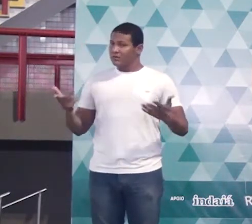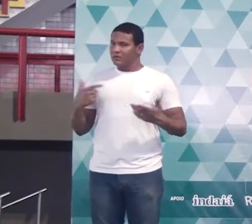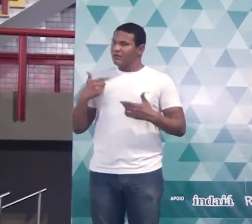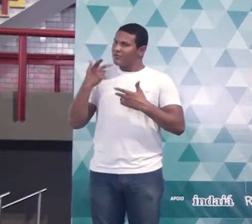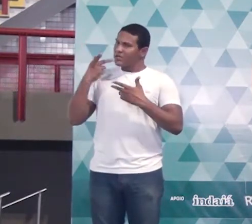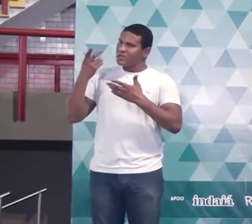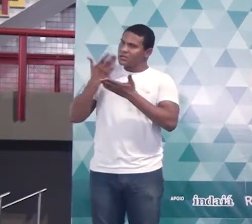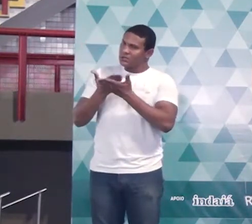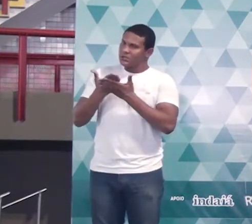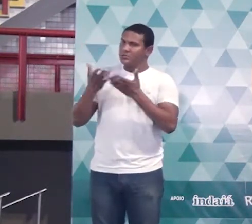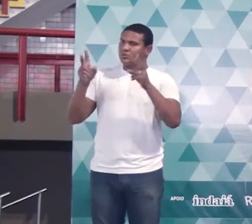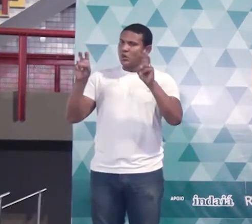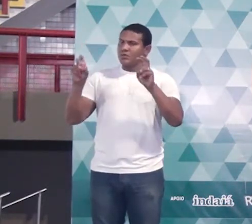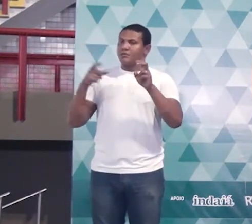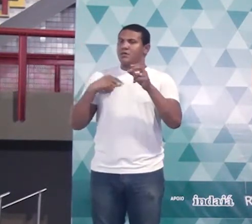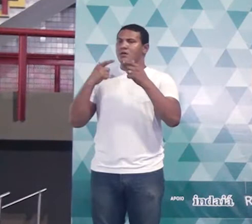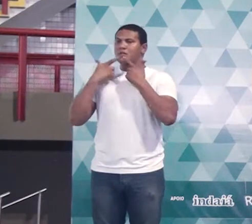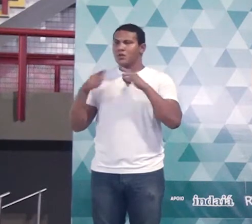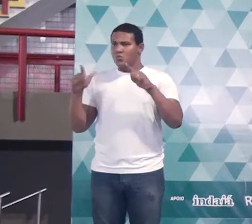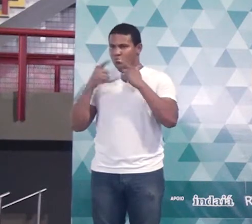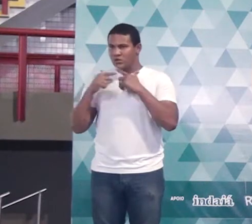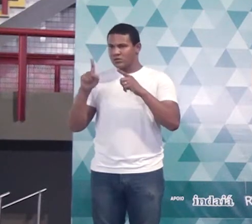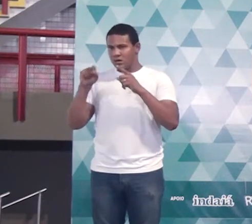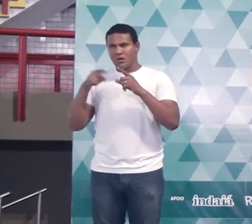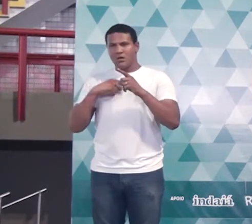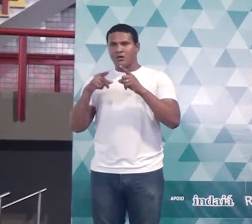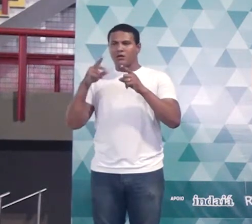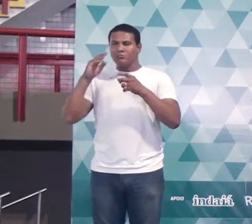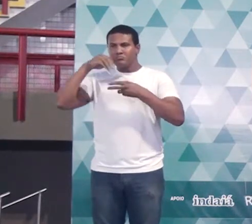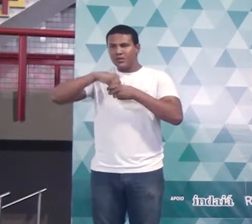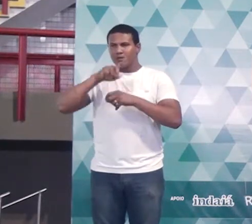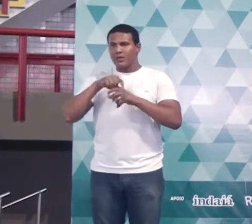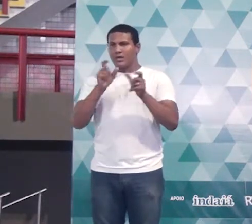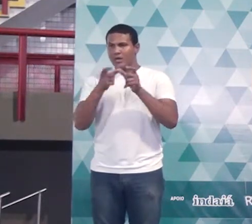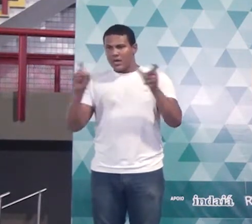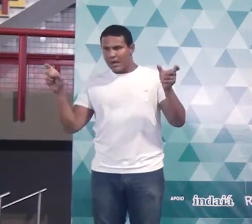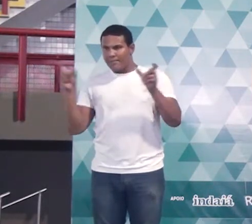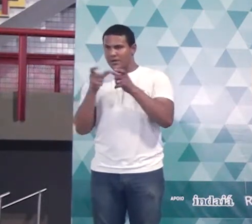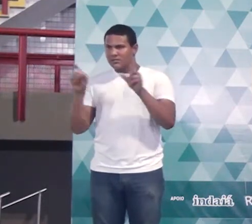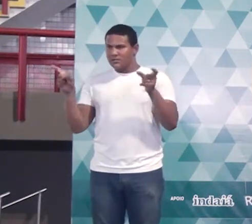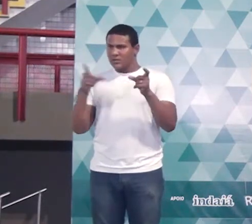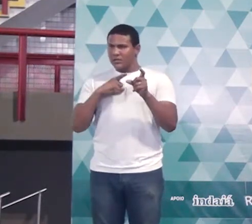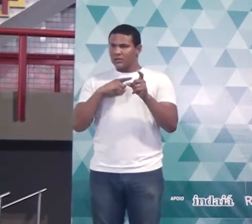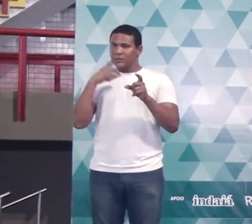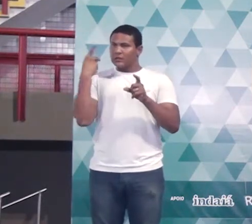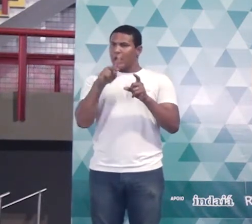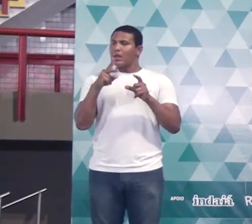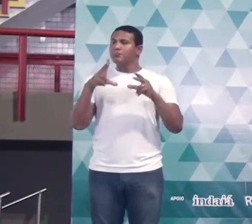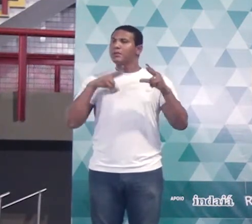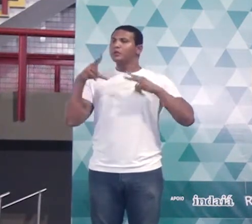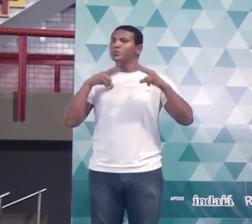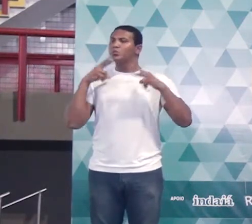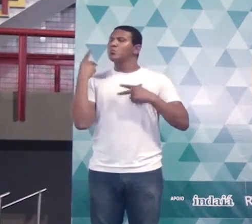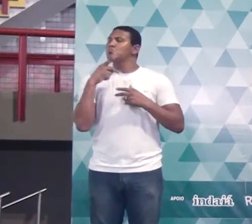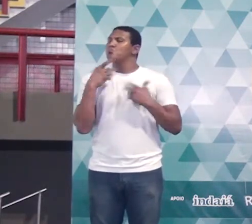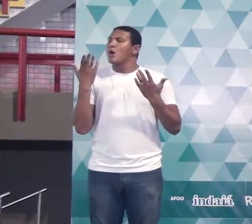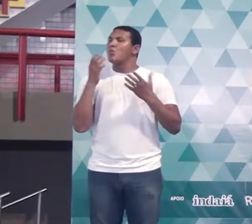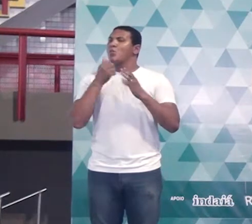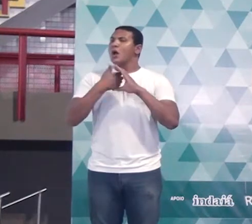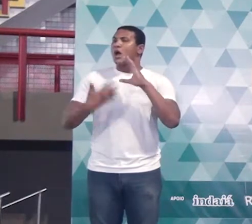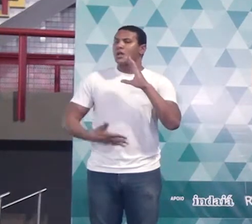linguagens. O tema é a gramática e as suas partes e particularidades. Vamos lá, pois